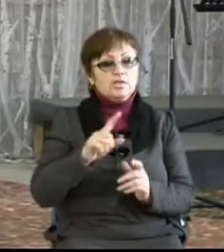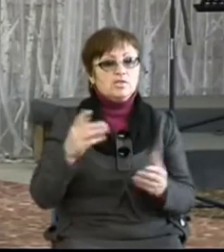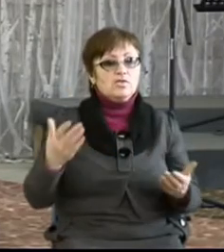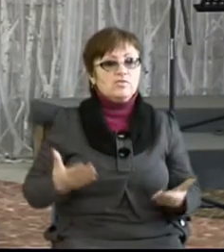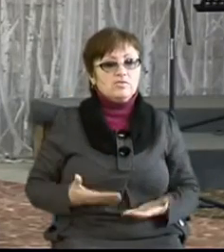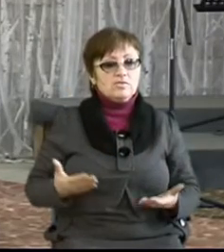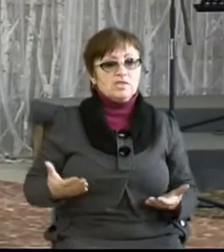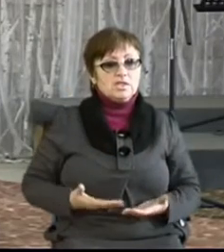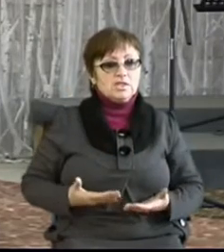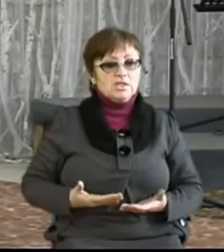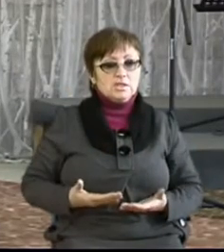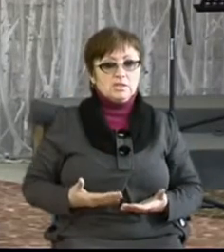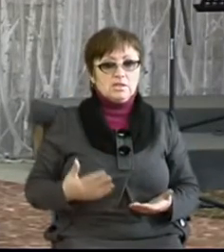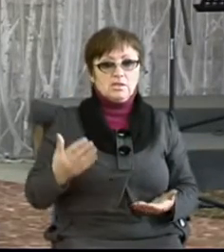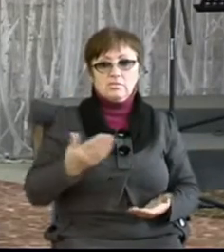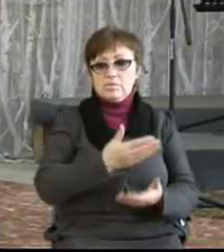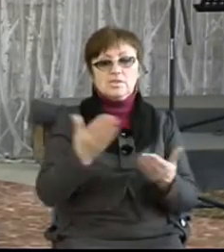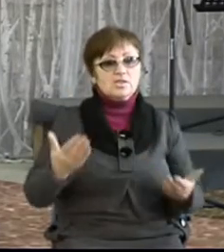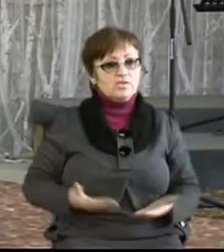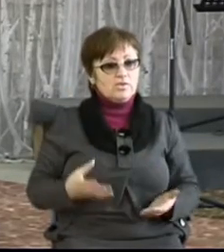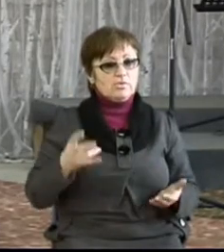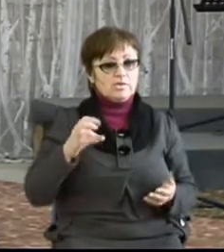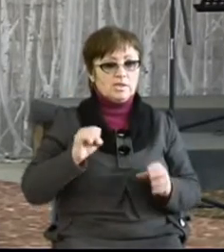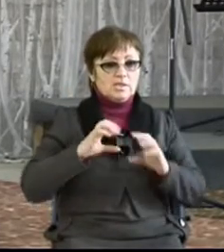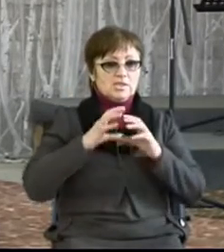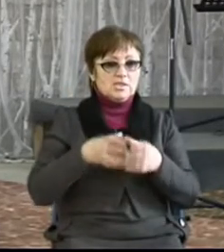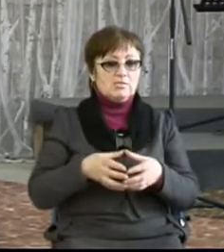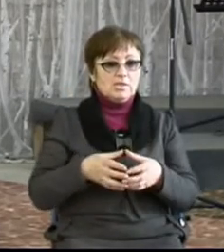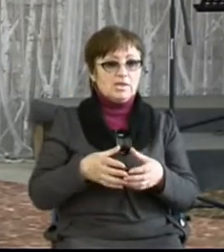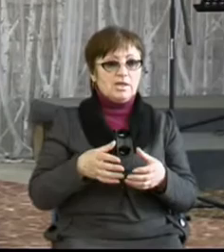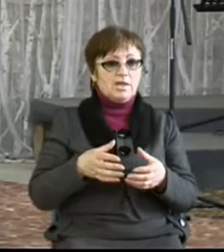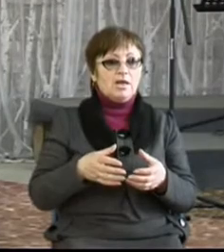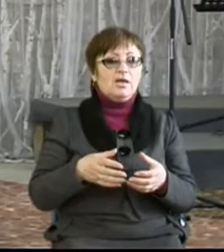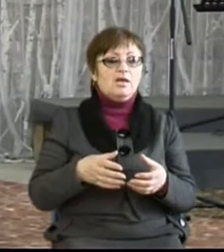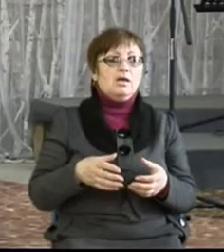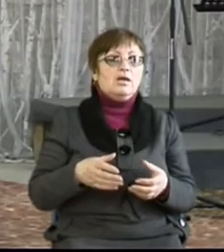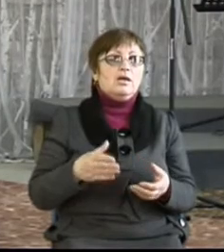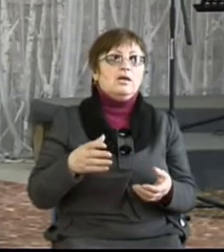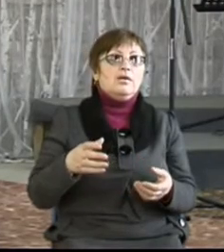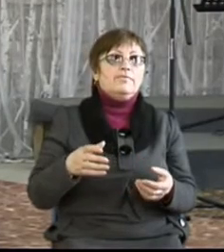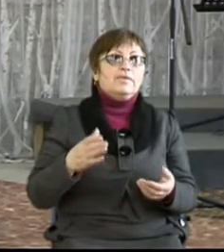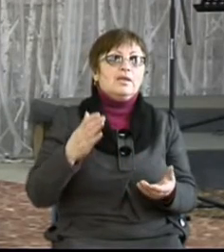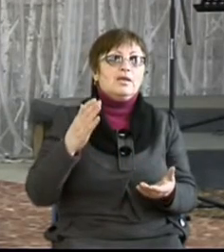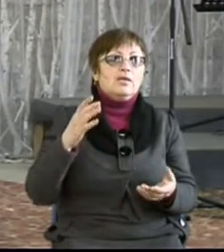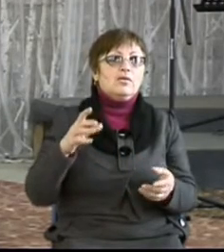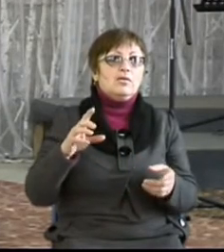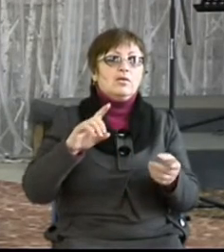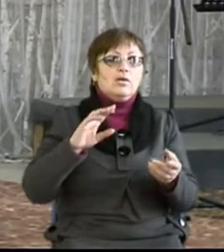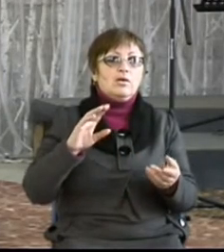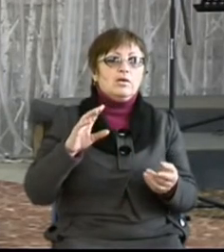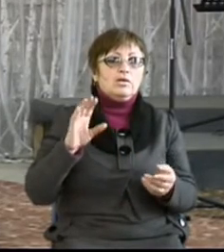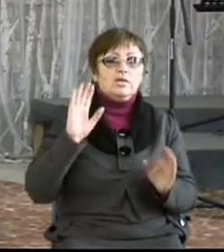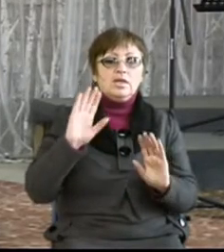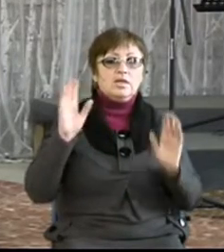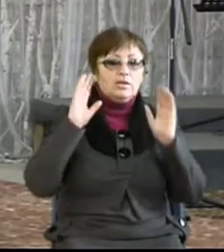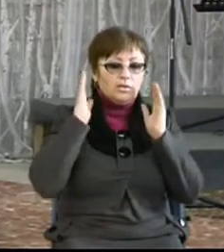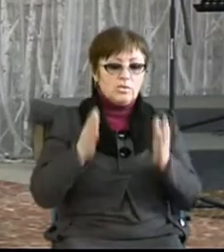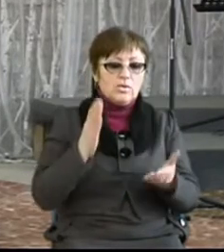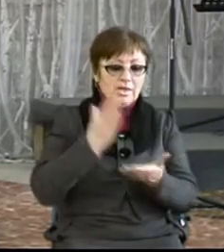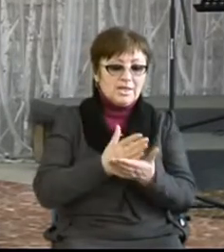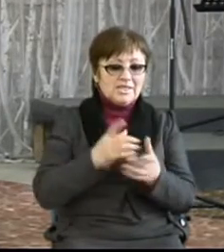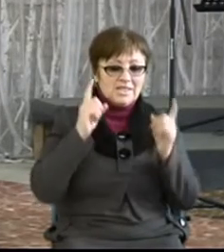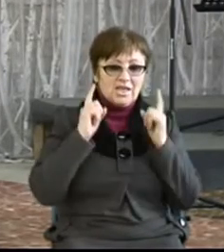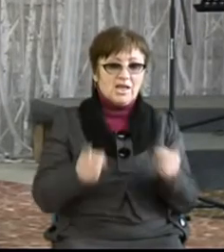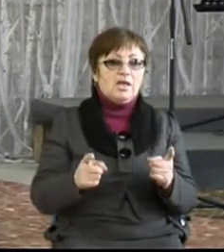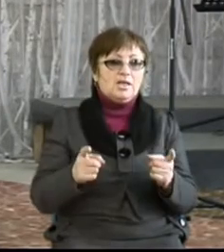жизни, хотя мы живем на этой земле, помимо физических законов, то, что здесь происходит, помимо, скажем так, реальности, которую мы